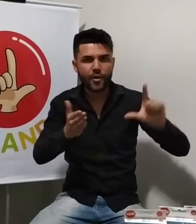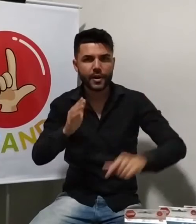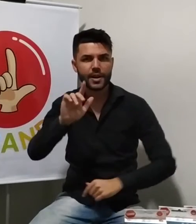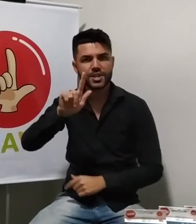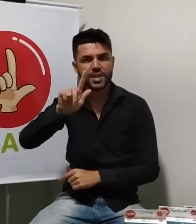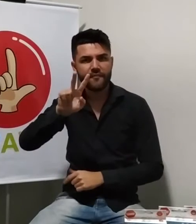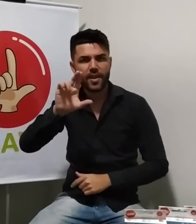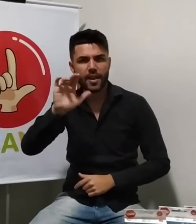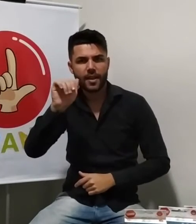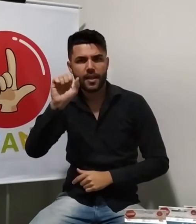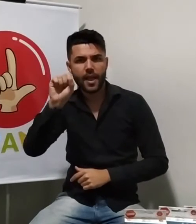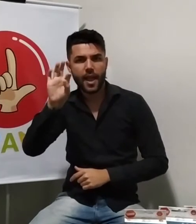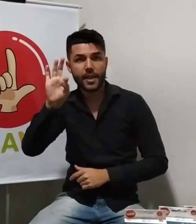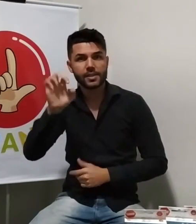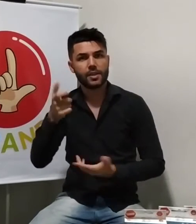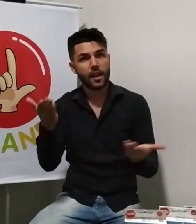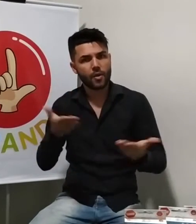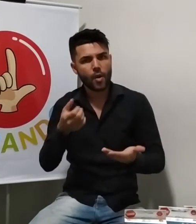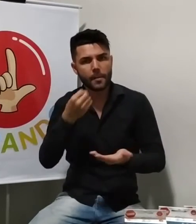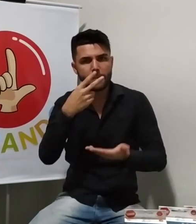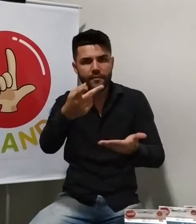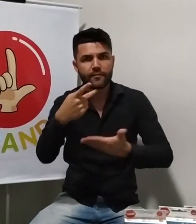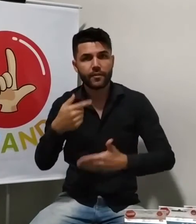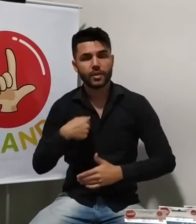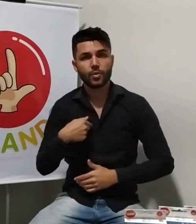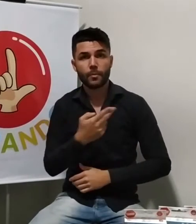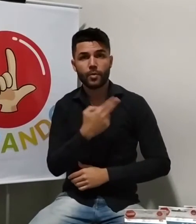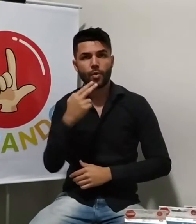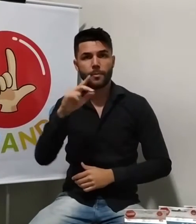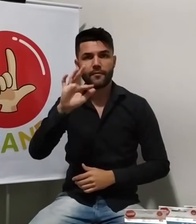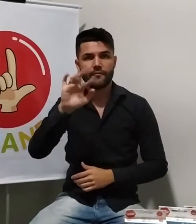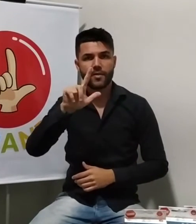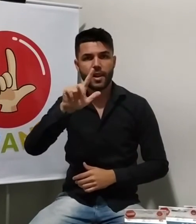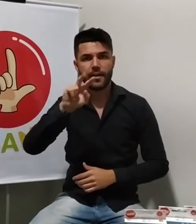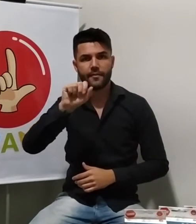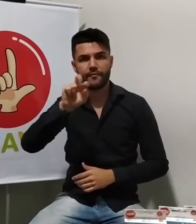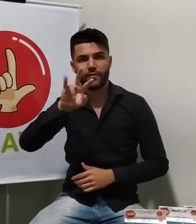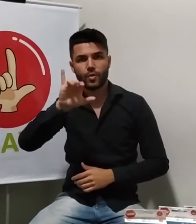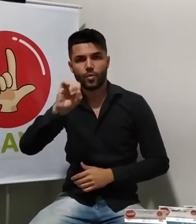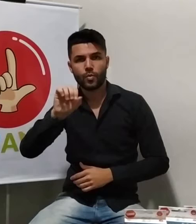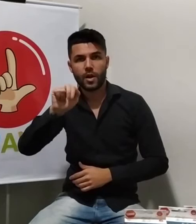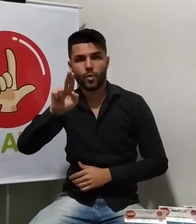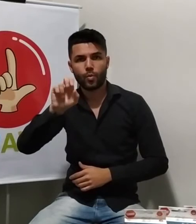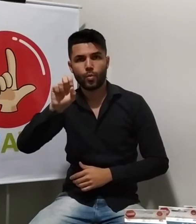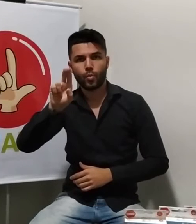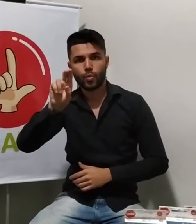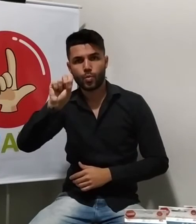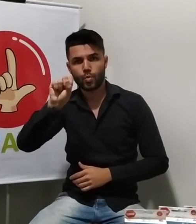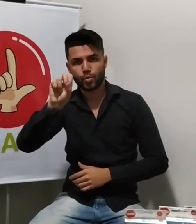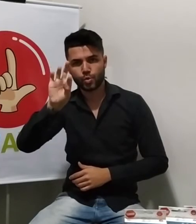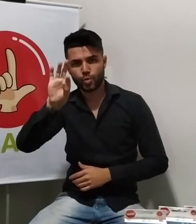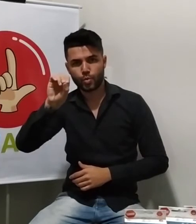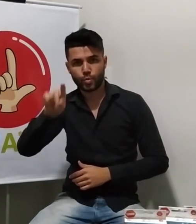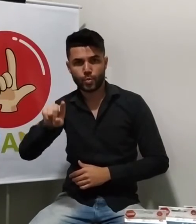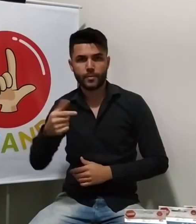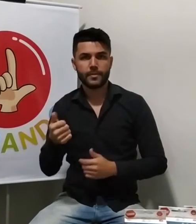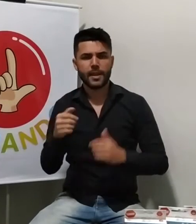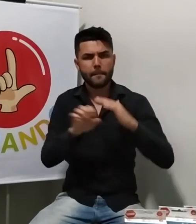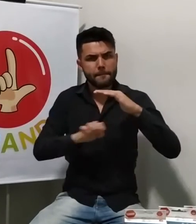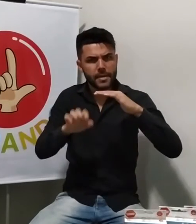Flávio Augusto, sou também fundador de várias empresas no Brasil e também algumas no exterior. Há 4 anos, desde quando eu fundei o Geração de Valor, eu tenho me